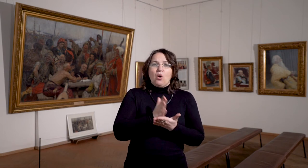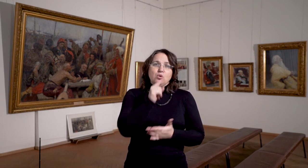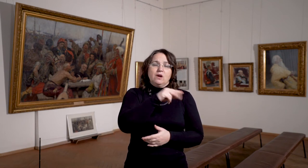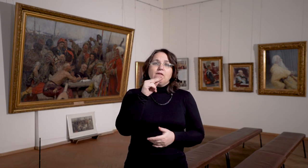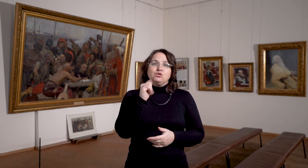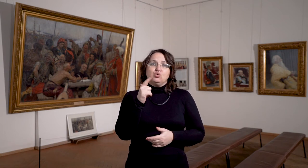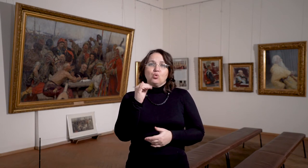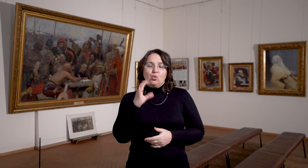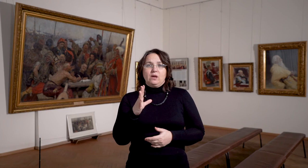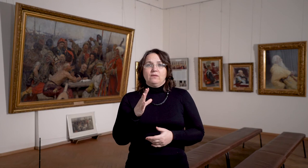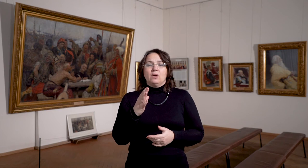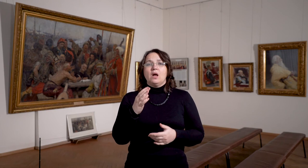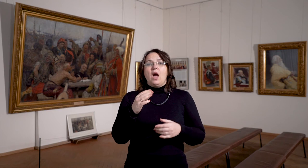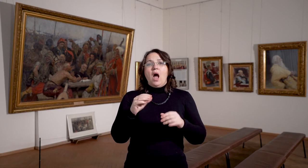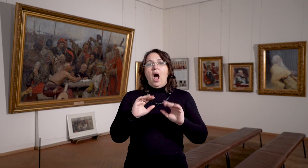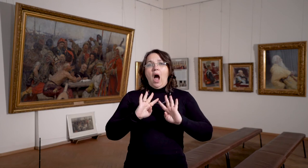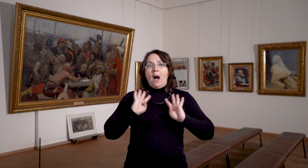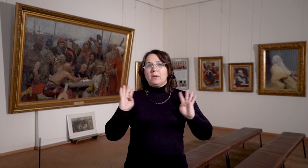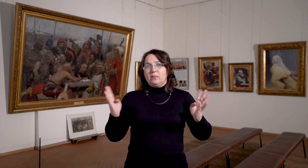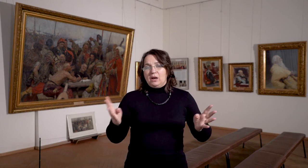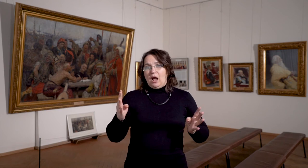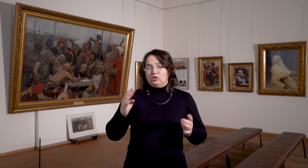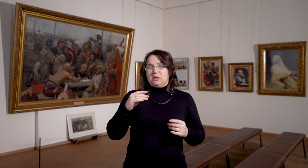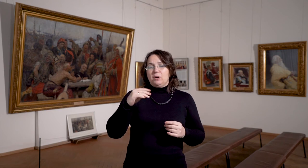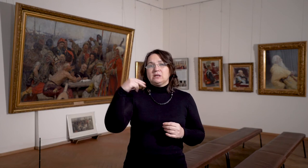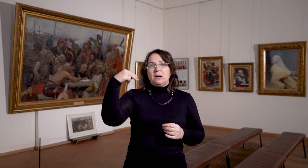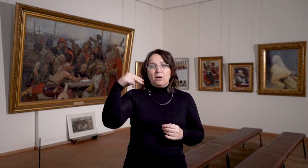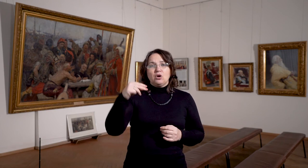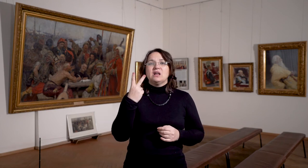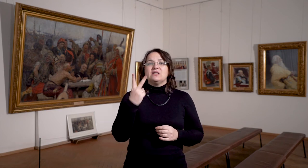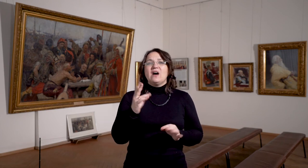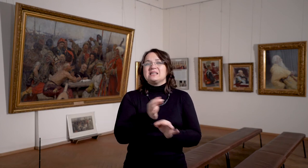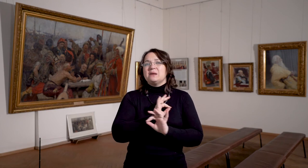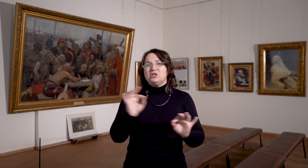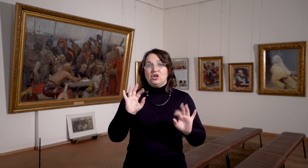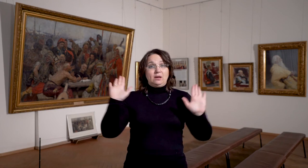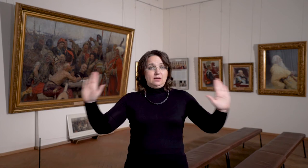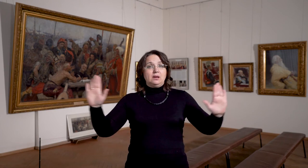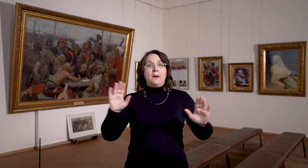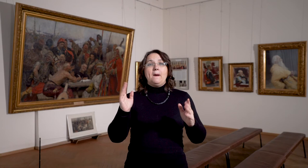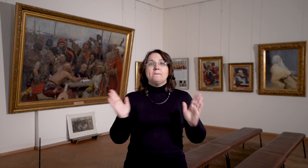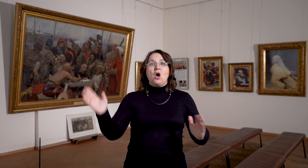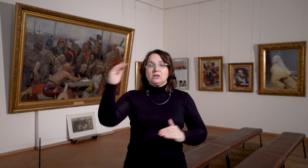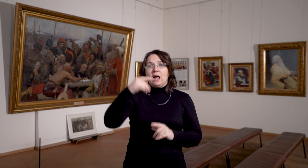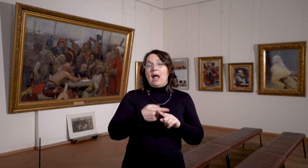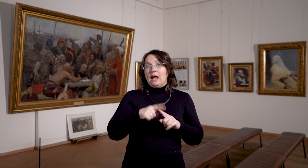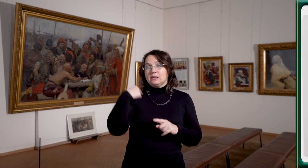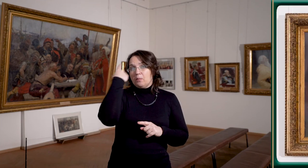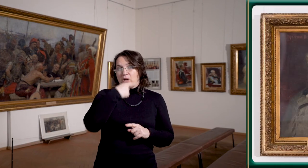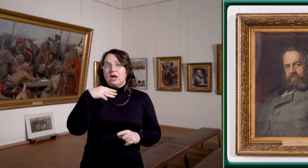в Чугуеве. Обрамляют запорожцев два замечательных портрета. Это портрет